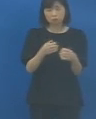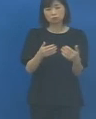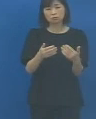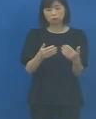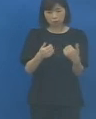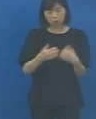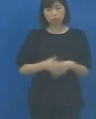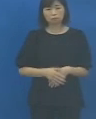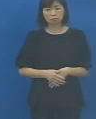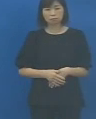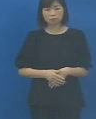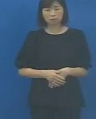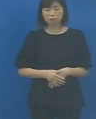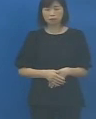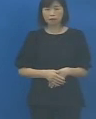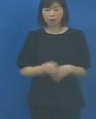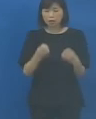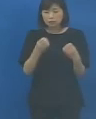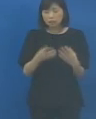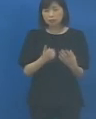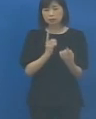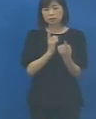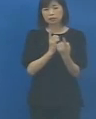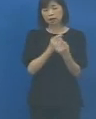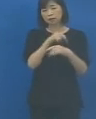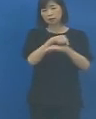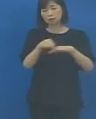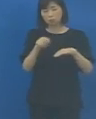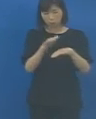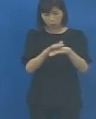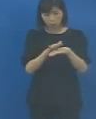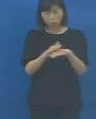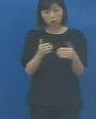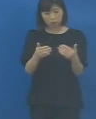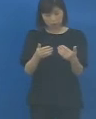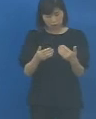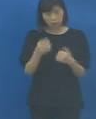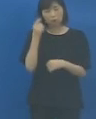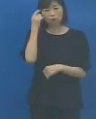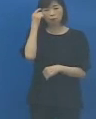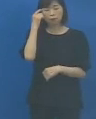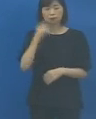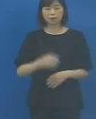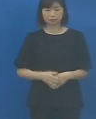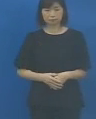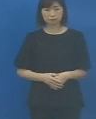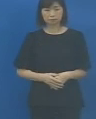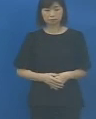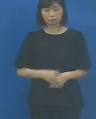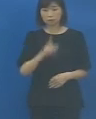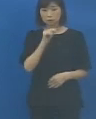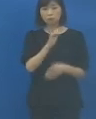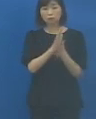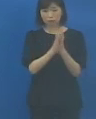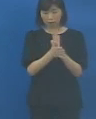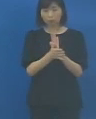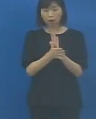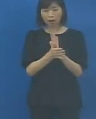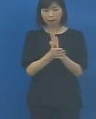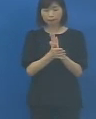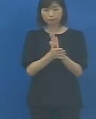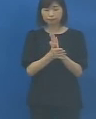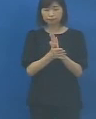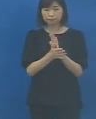い、その対策というものも必要なのではないかと思います。本件はそういう意味で、一